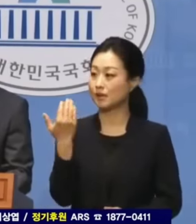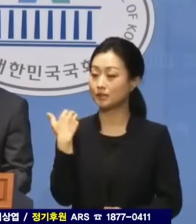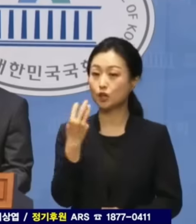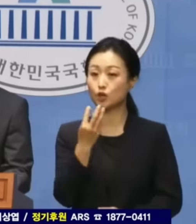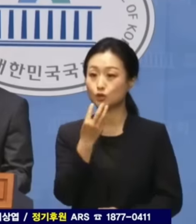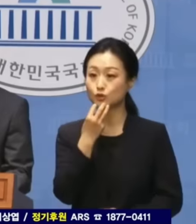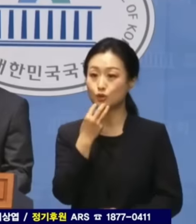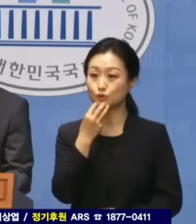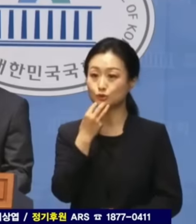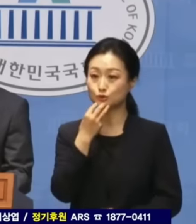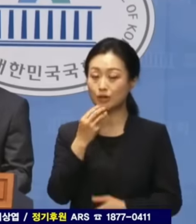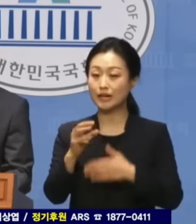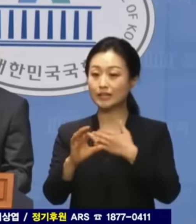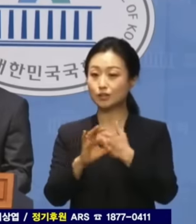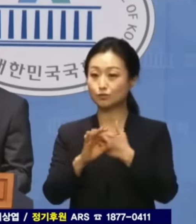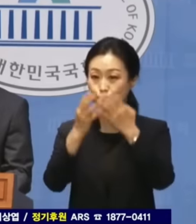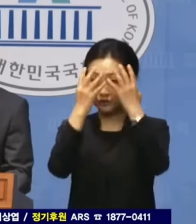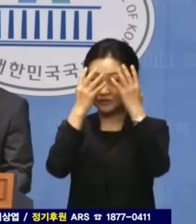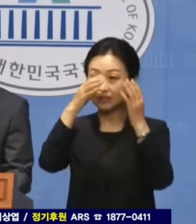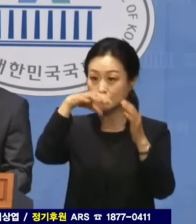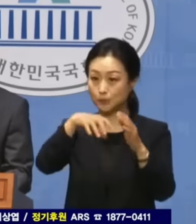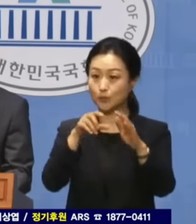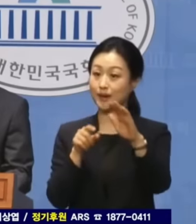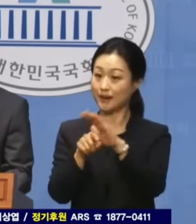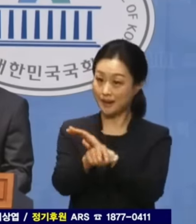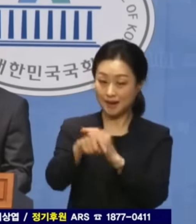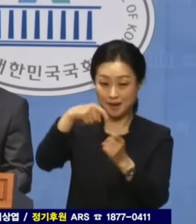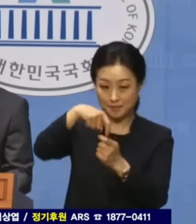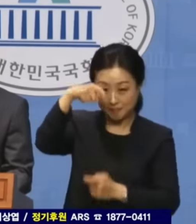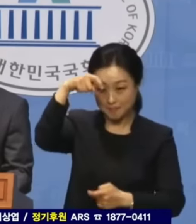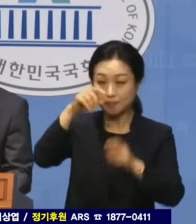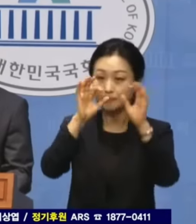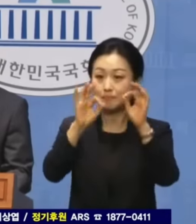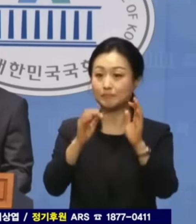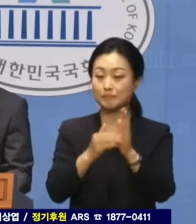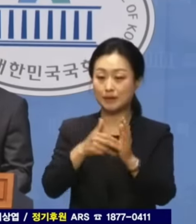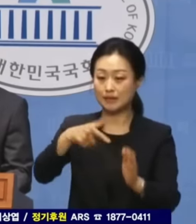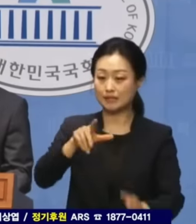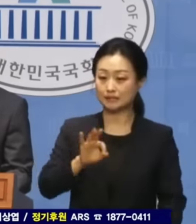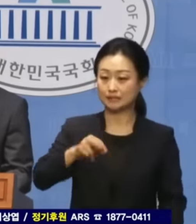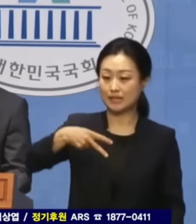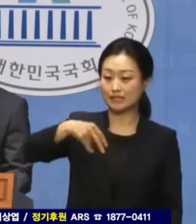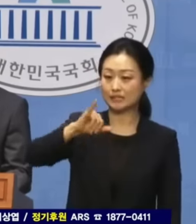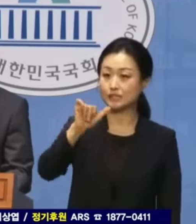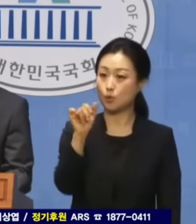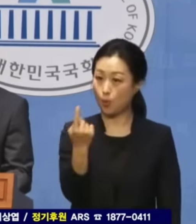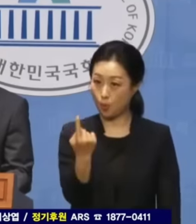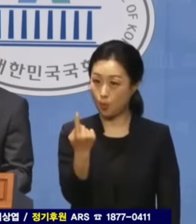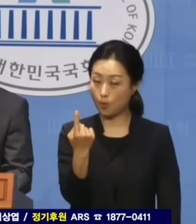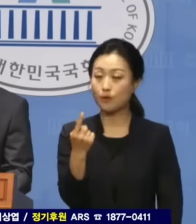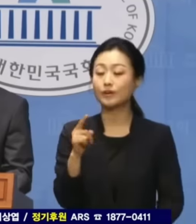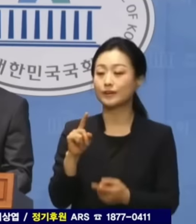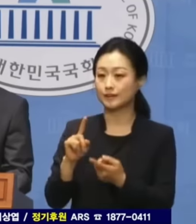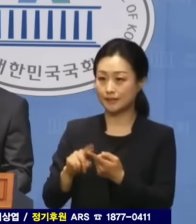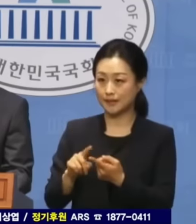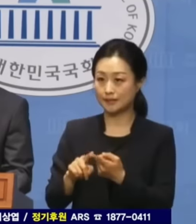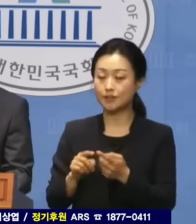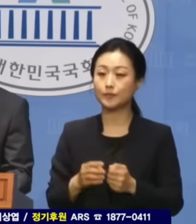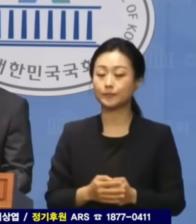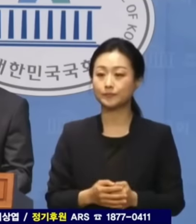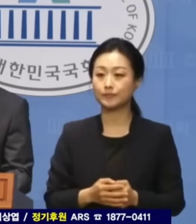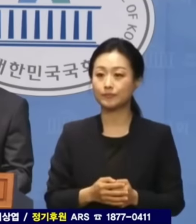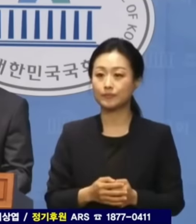서울구치소 현장 검증을 하였습니다. 그때 장시호 씨 출정 기록에 대해서